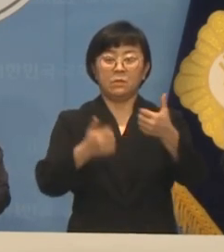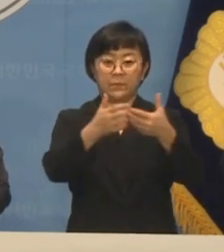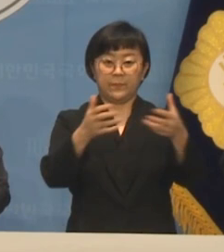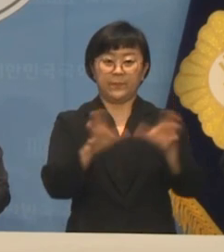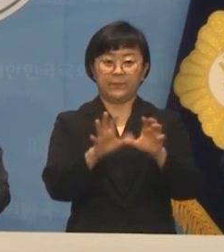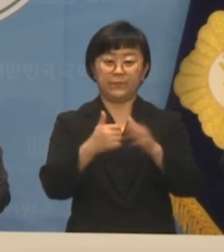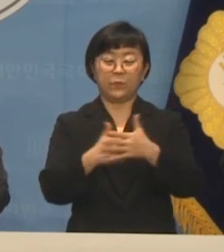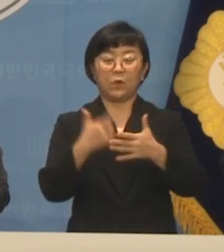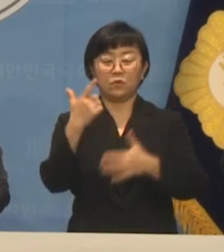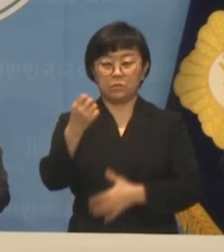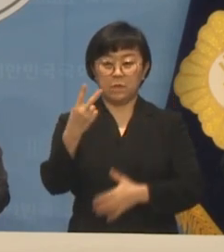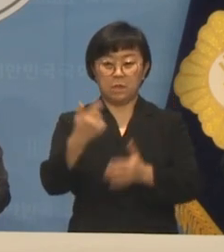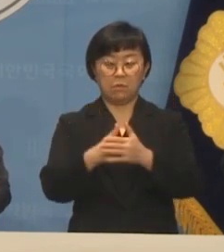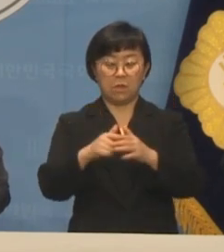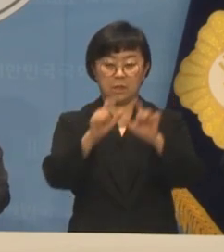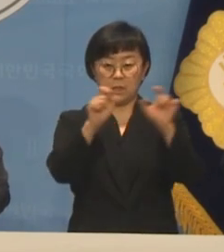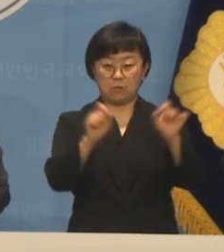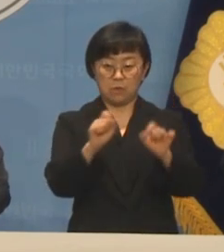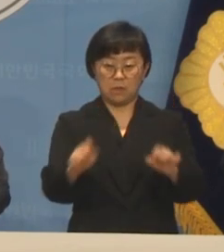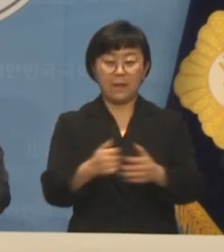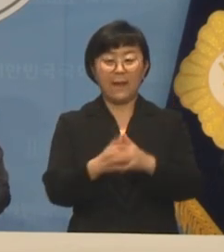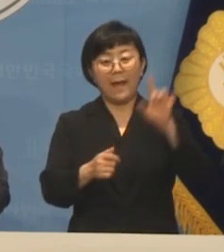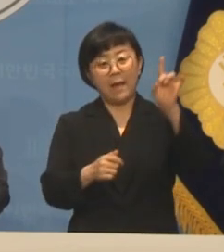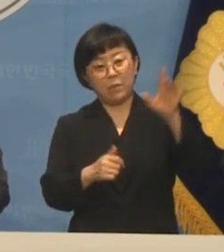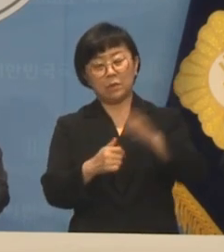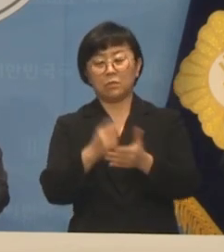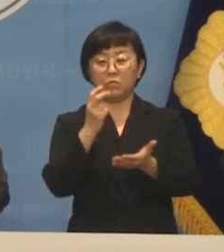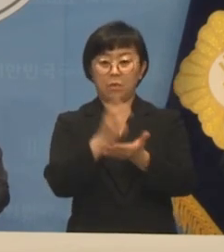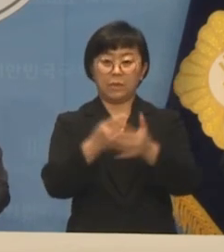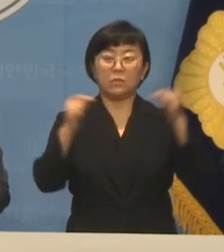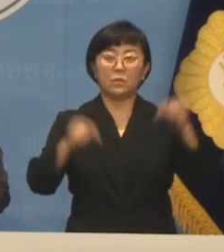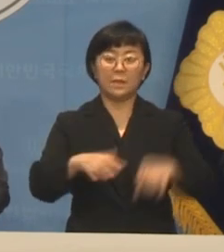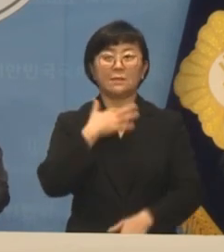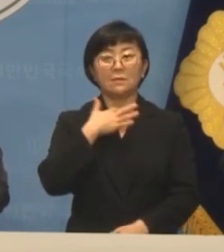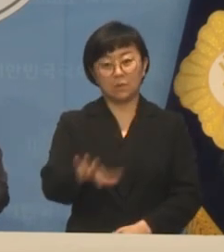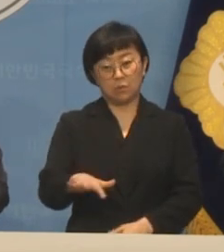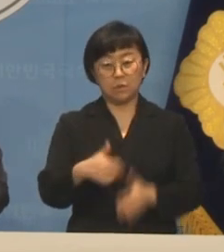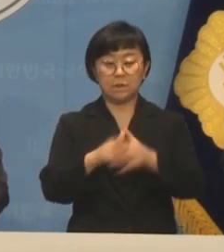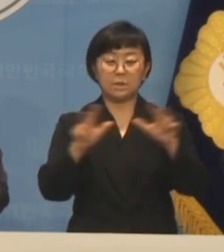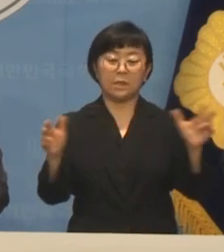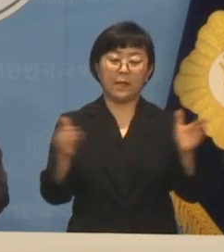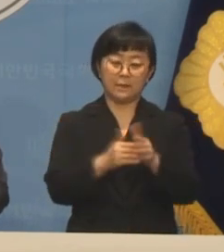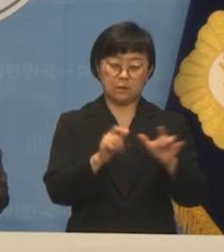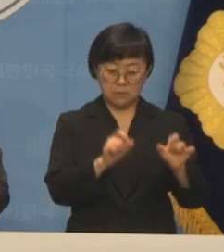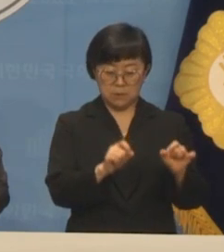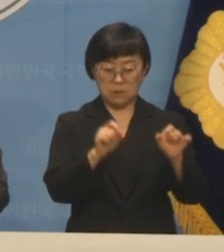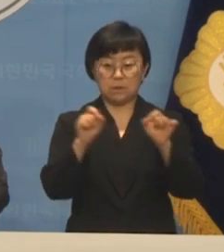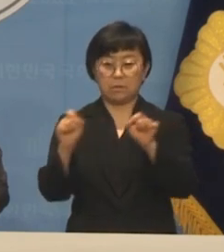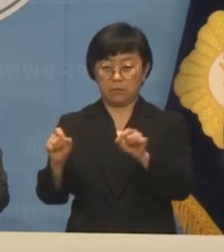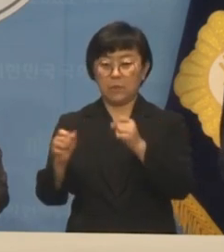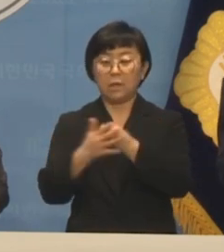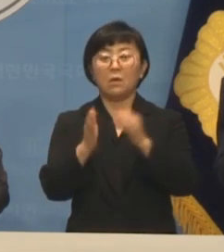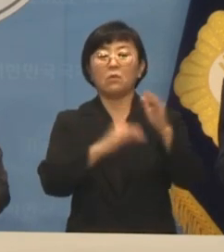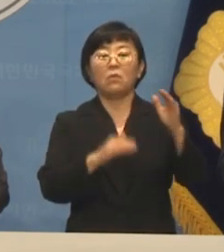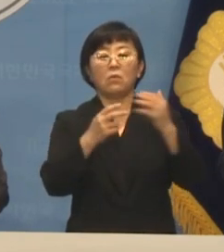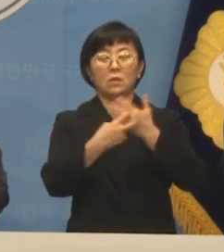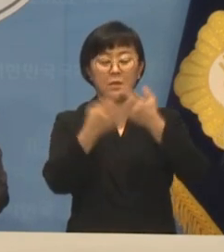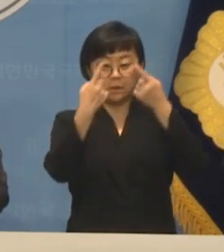법제사법위원회는 60일의 계류기간 단 한 차례도 법안을 논의하지 않고 현재까지 지연시켰다.